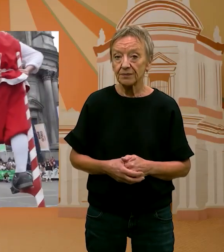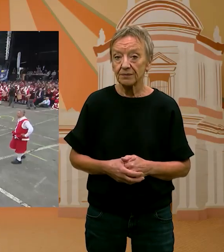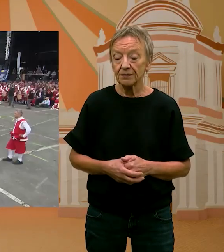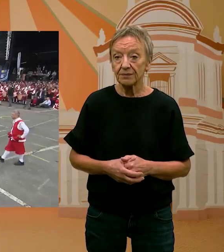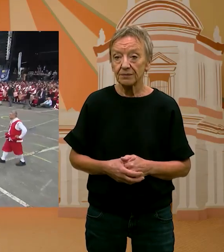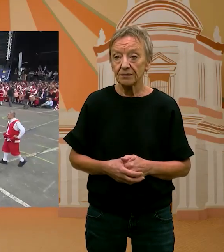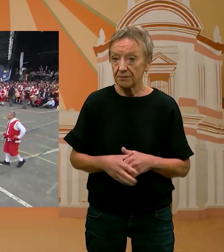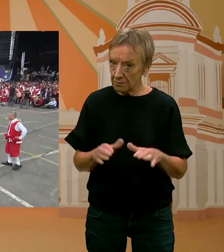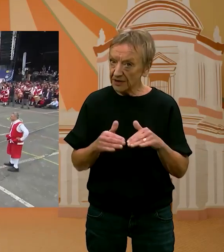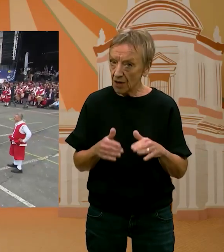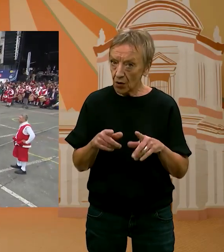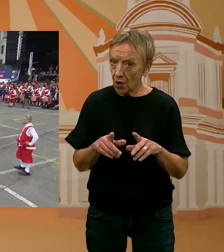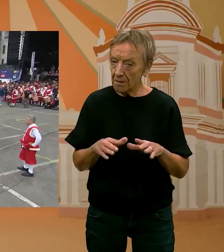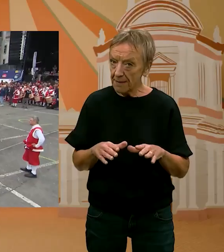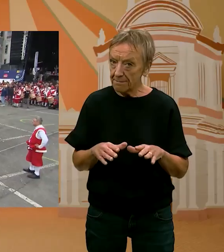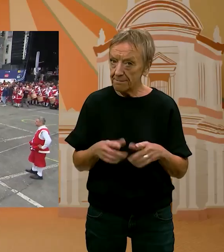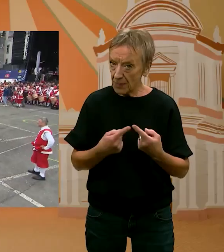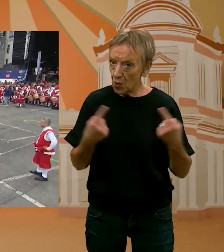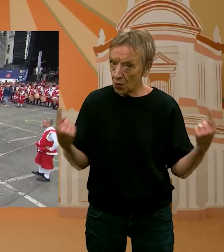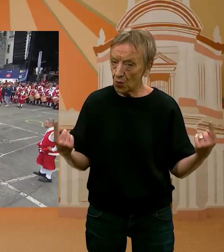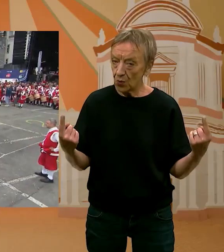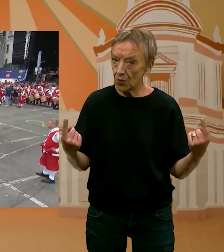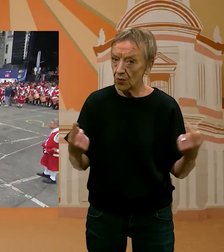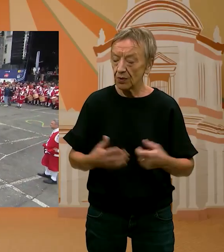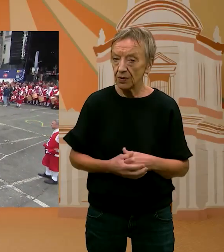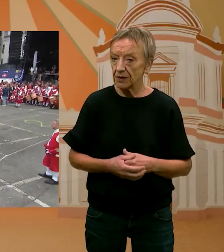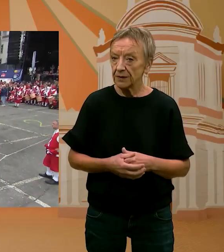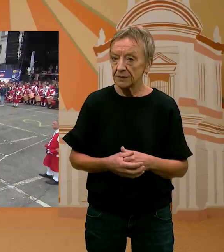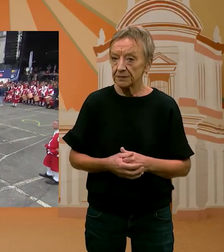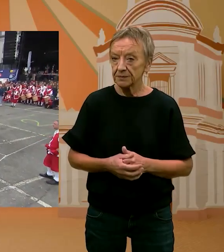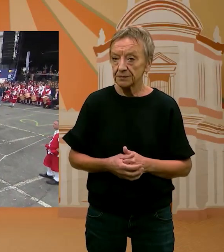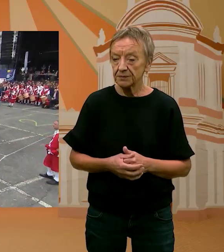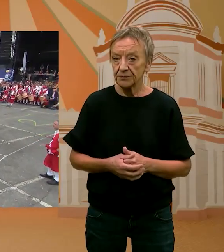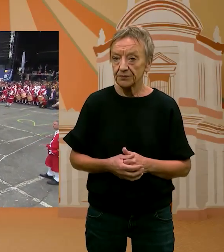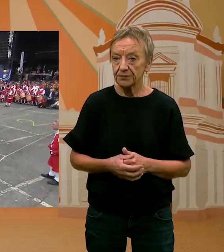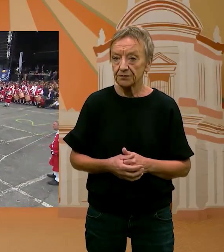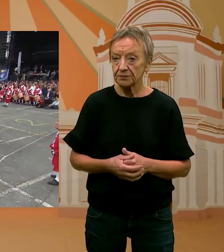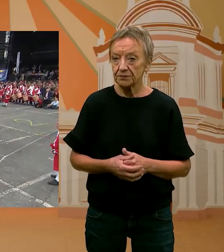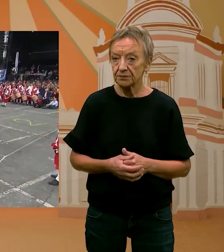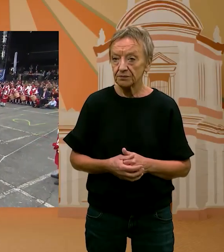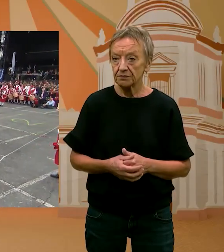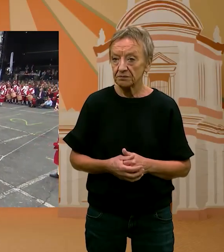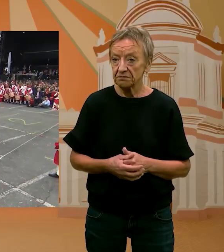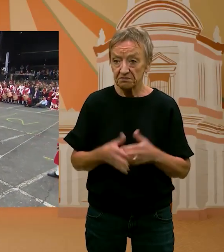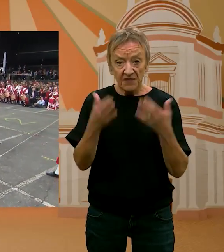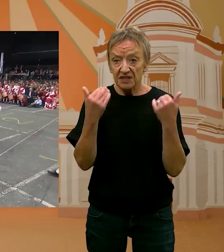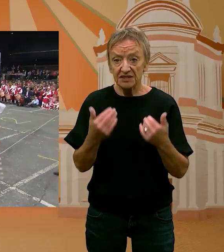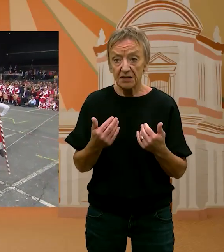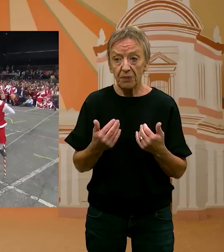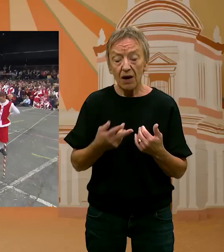une belle longueur. Je serais curieux de voir s'il y a des combats ou des joutes qui ont duré plus longtemps. 1h30, on espère